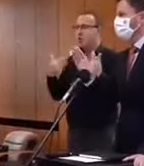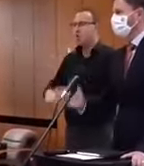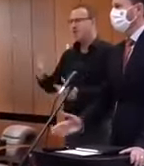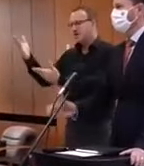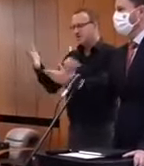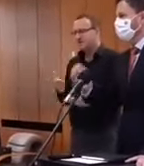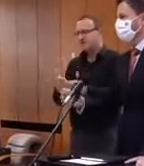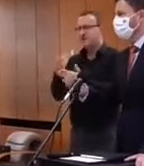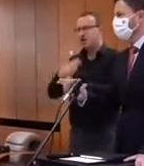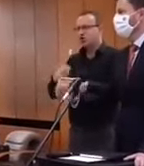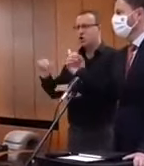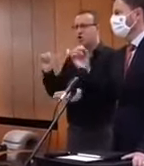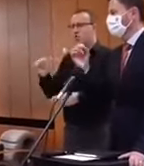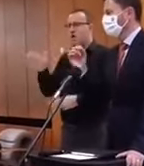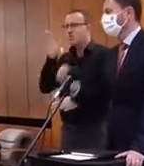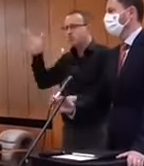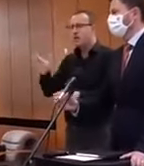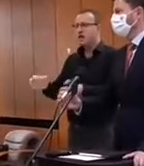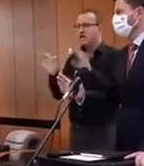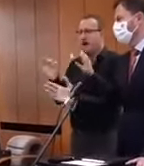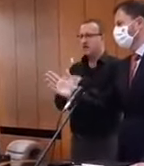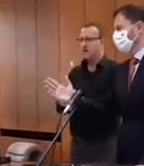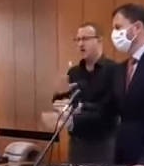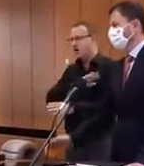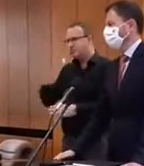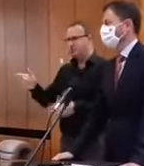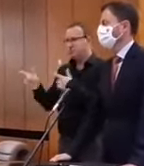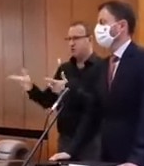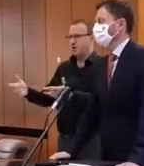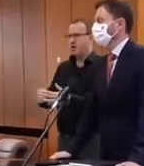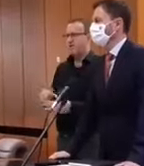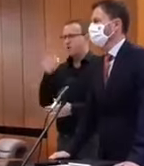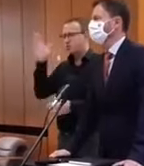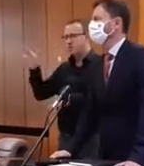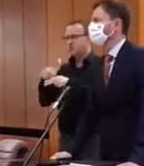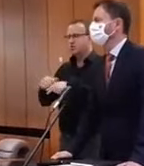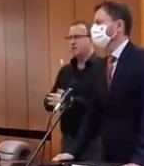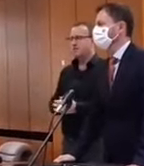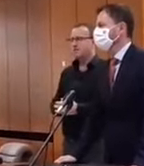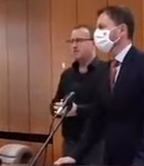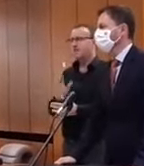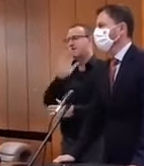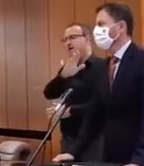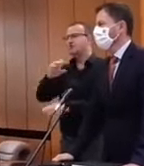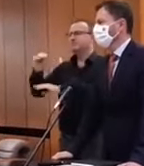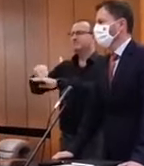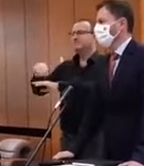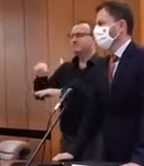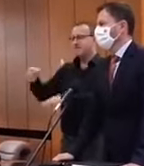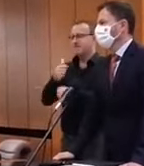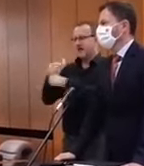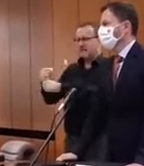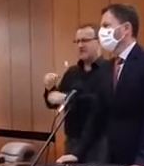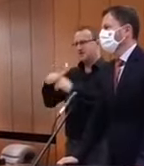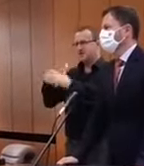do parlamentu riešenie, ktoré bude kvalitné. A budeme o tom diskutovať. A vaše výhrady voči tomuto návrhu,